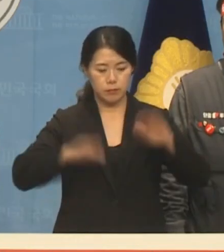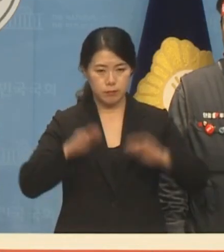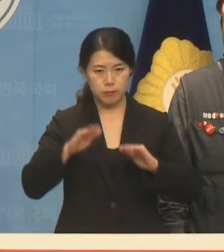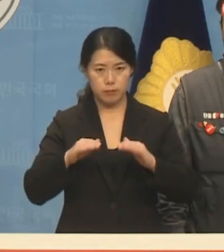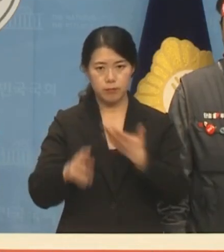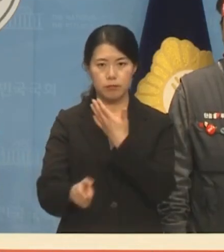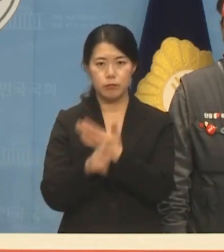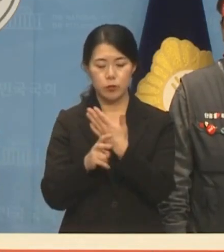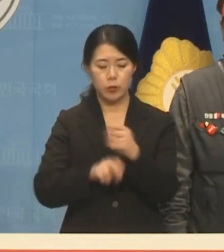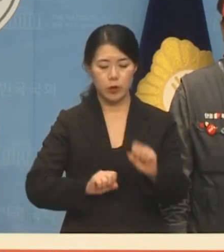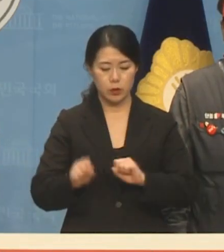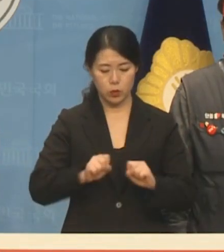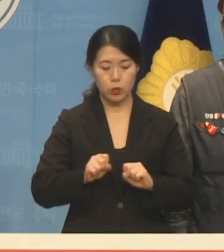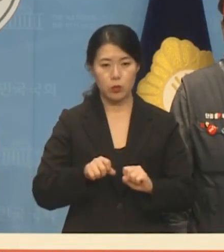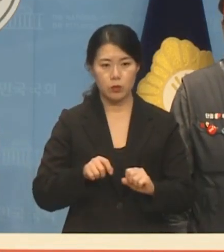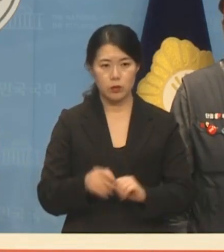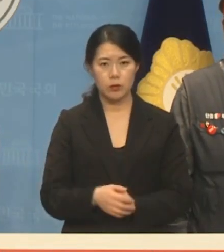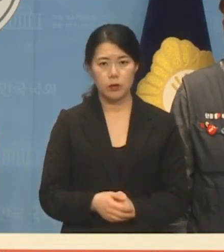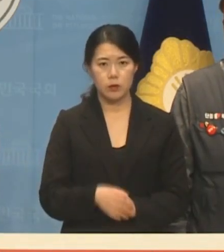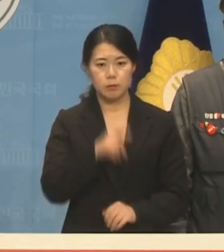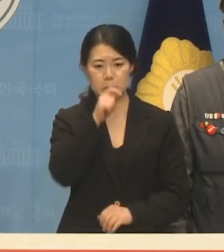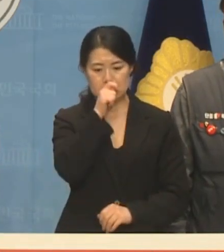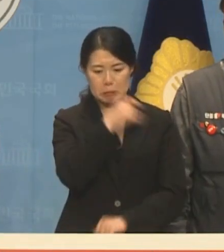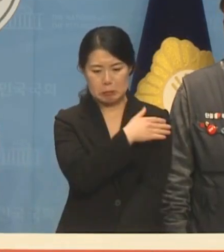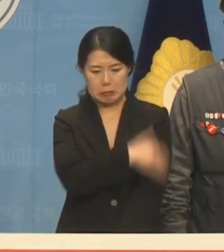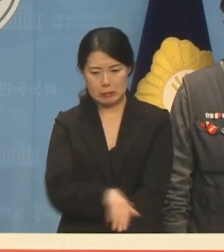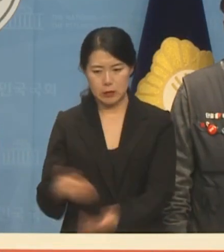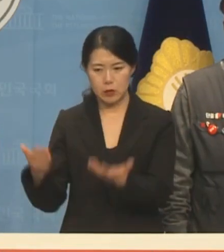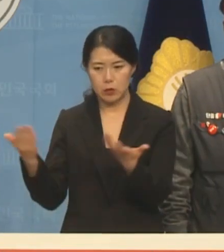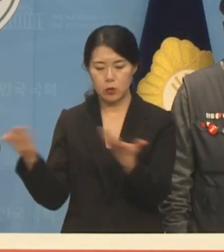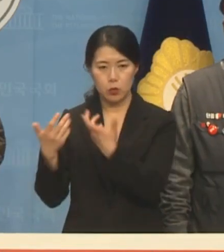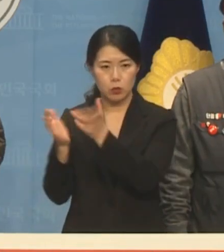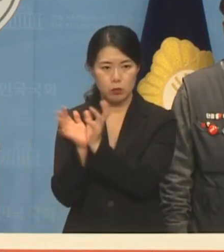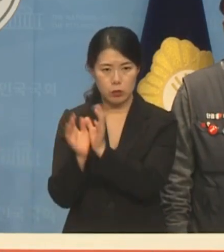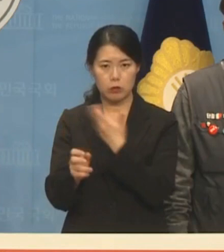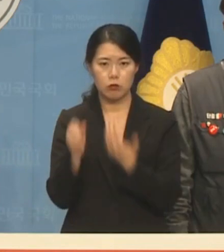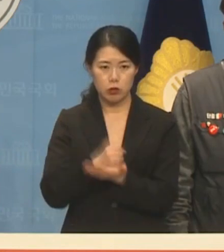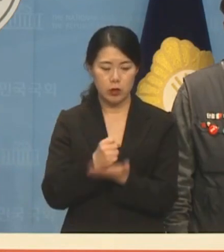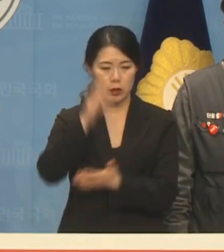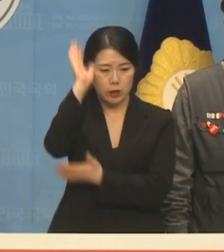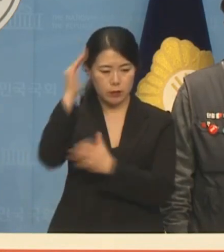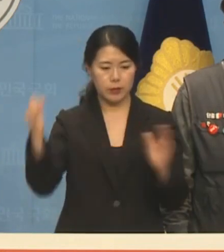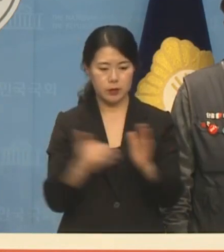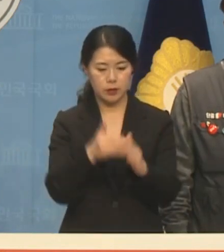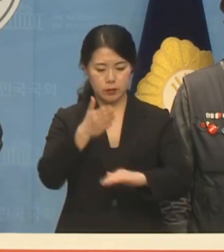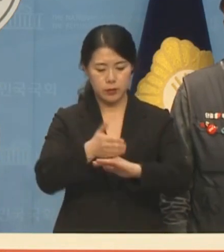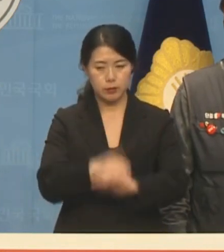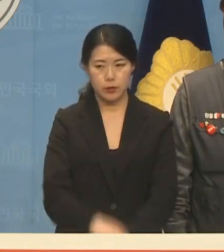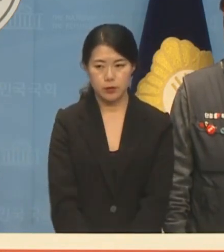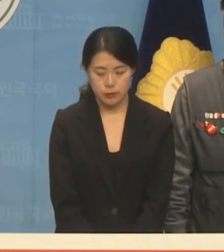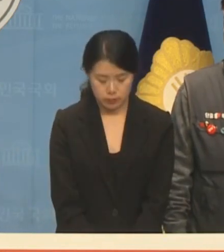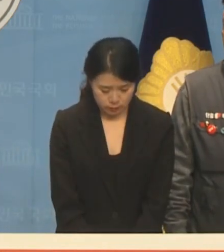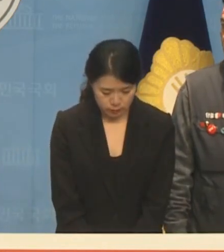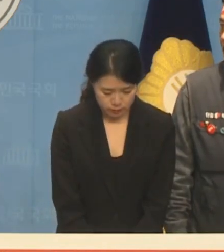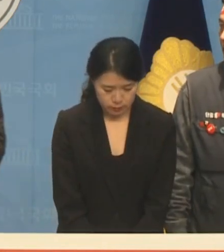명백한 불법행위, 묵인 방조하는 고용노동부 규탄하는 기자회견을 마치겠습니다. 감사합니다.